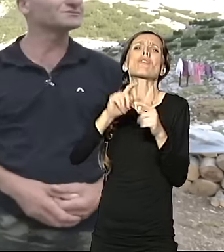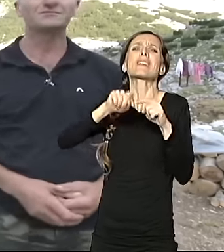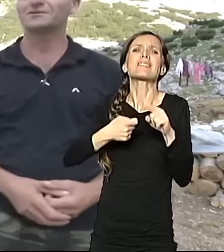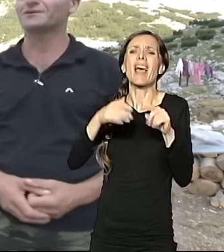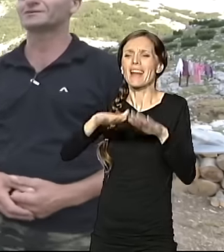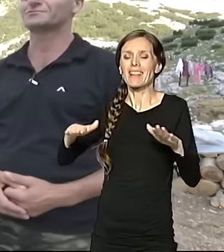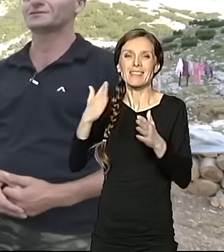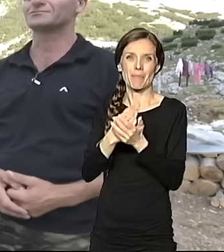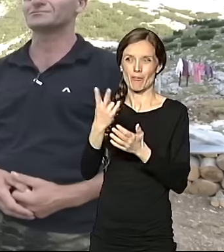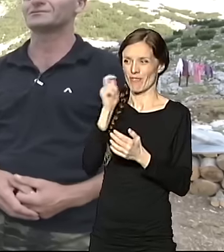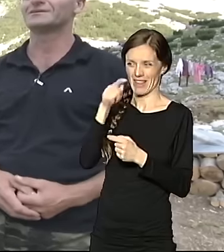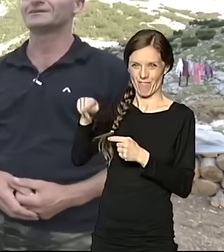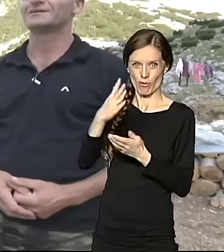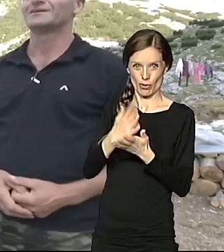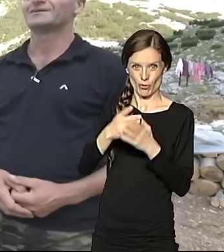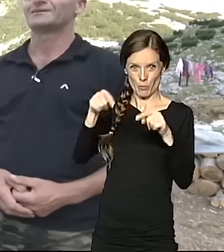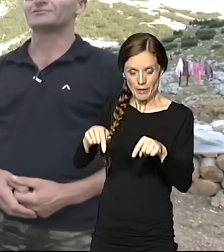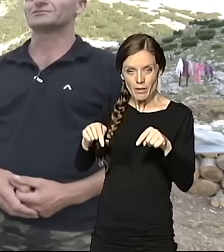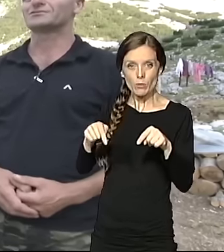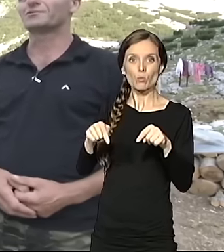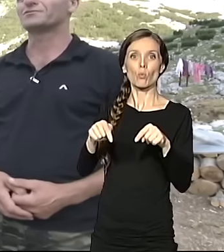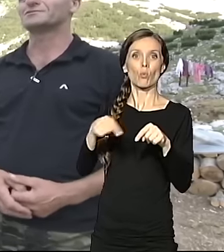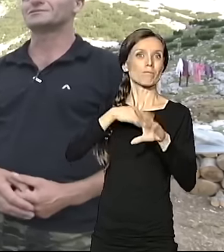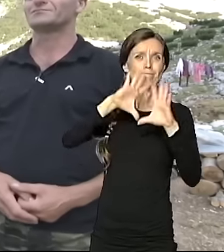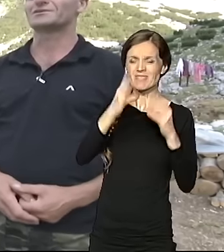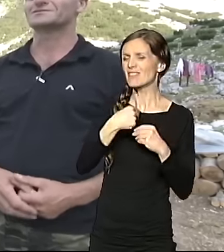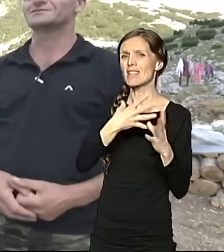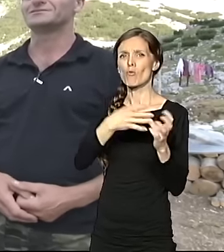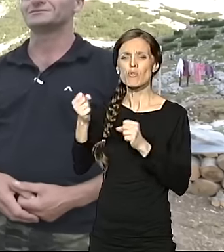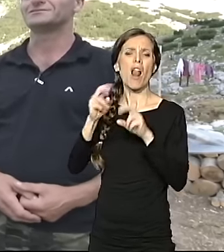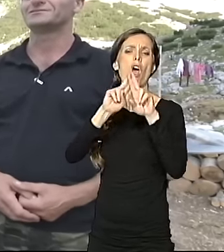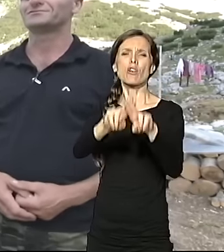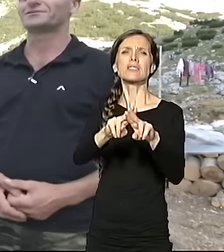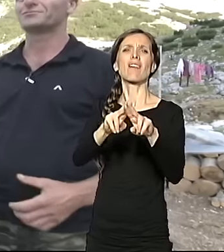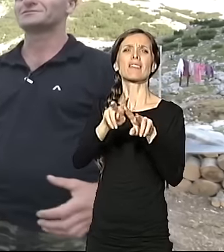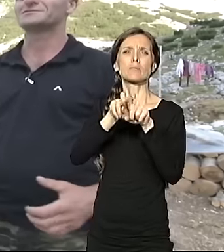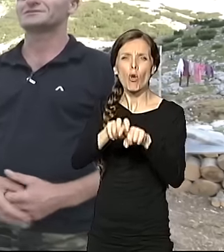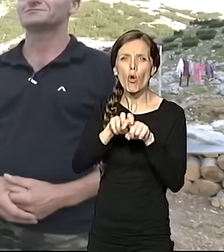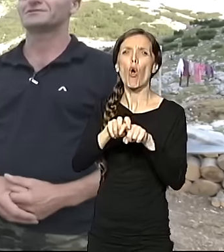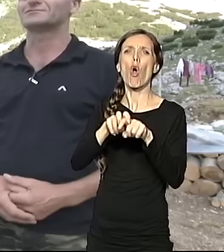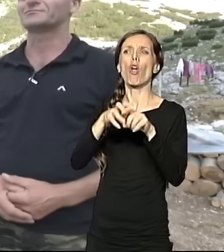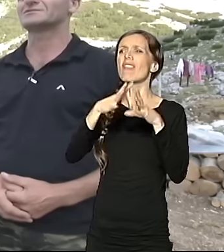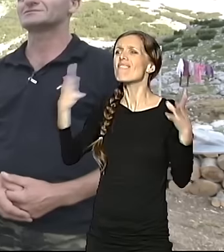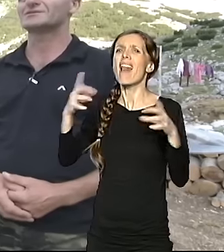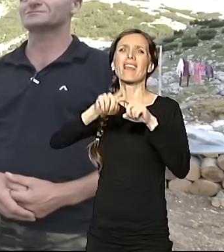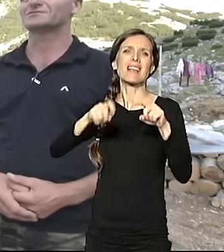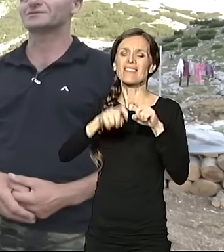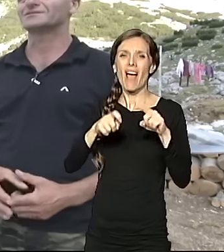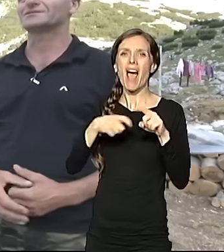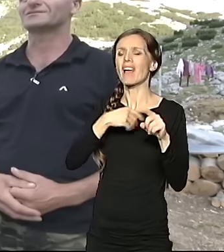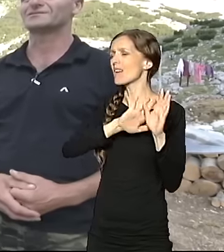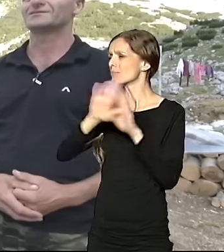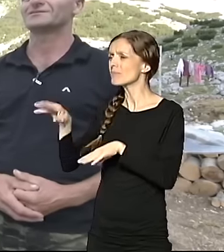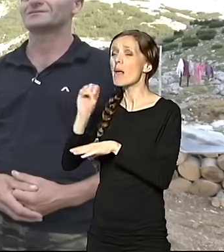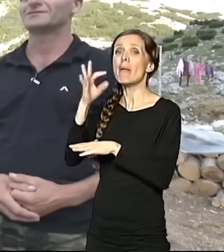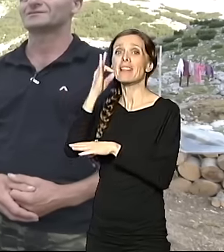djecu. Bile su ove dvije male tu na Katunu, a ostali su nam i konji i mrz i ove krupnije stvari, sve. Za 15 dana smo se vratili